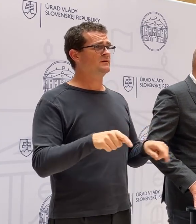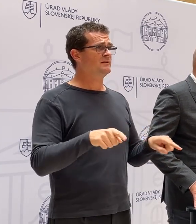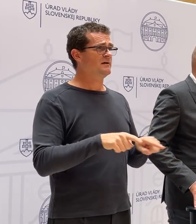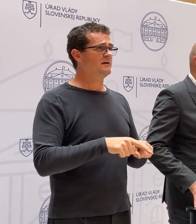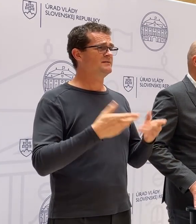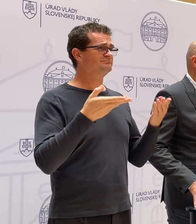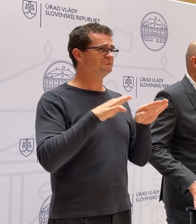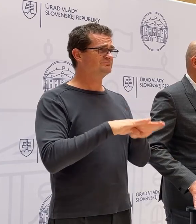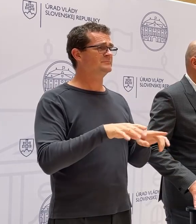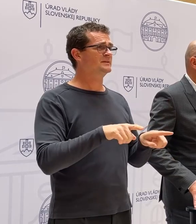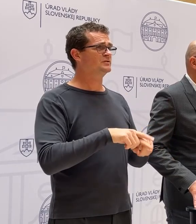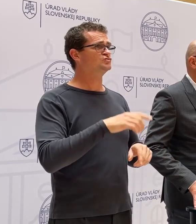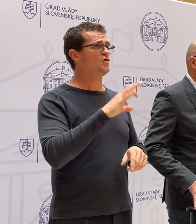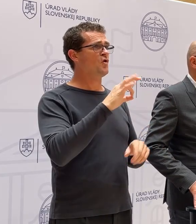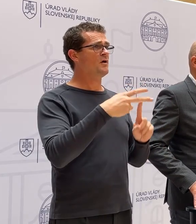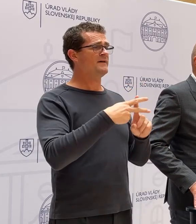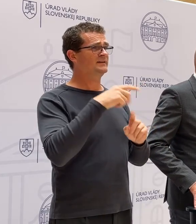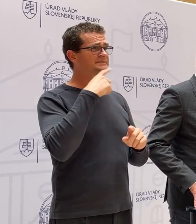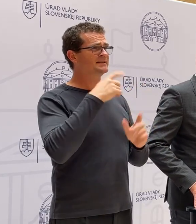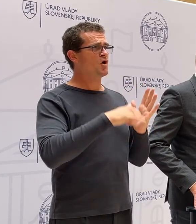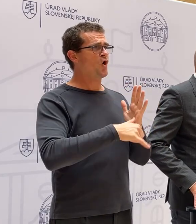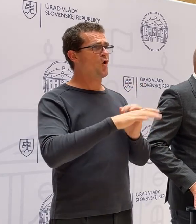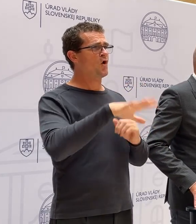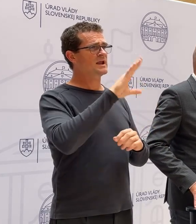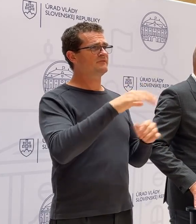alebo zatvára aj OFZ, Oravské